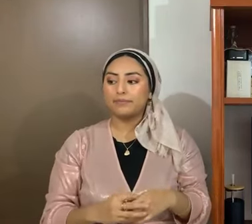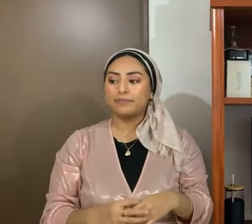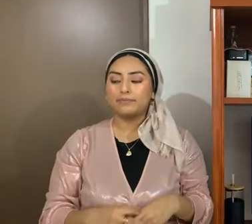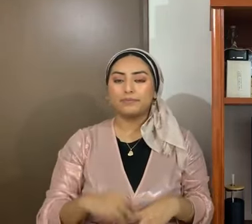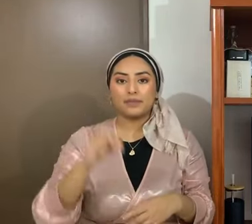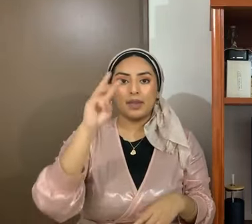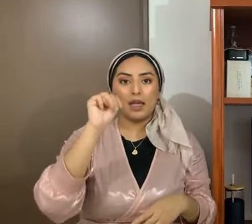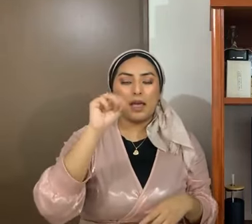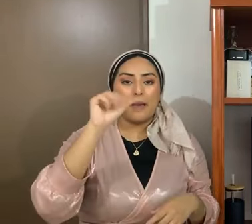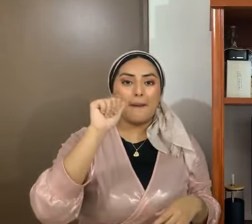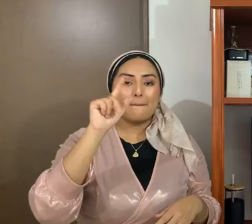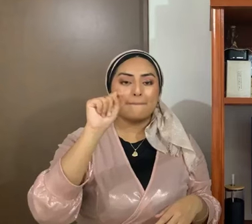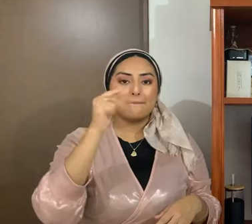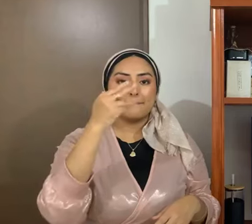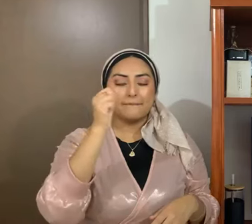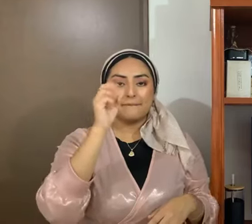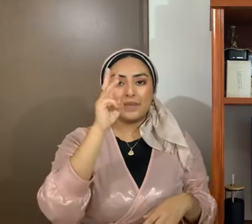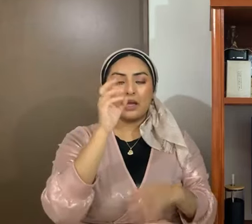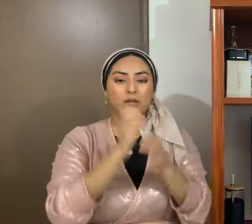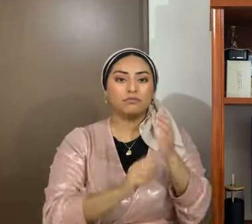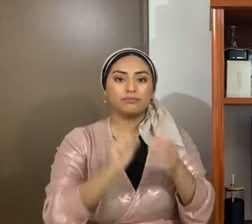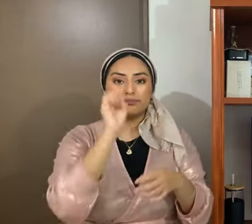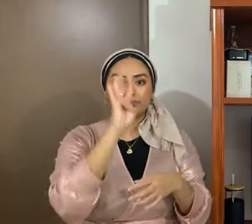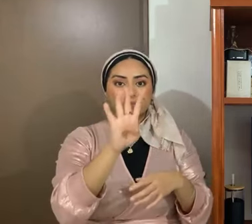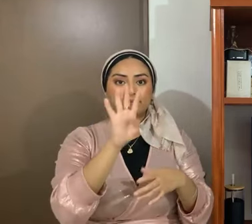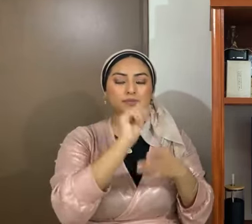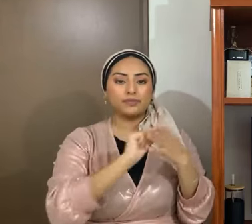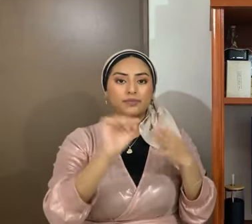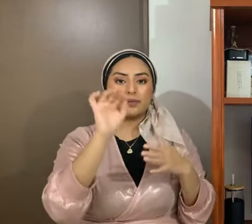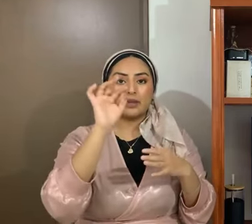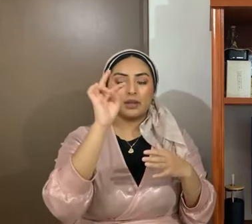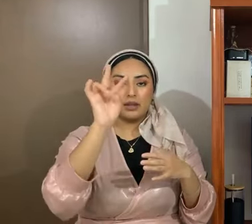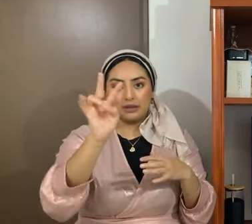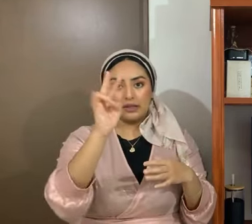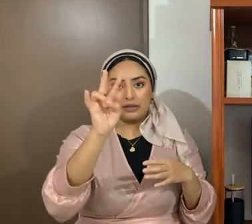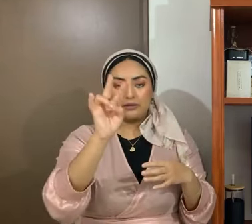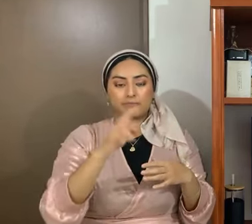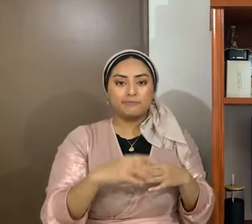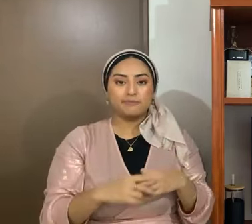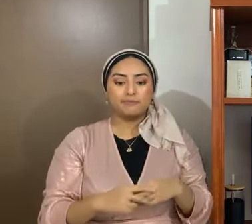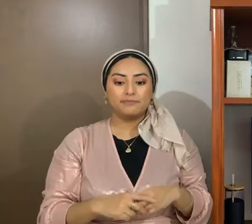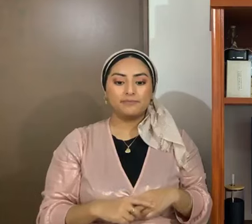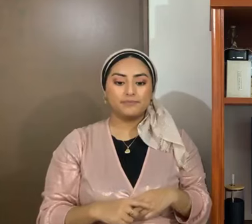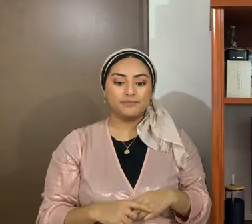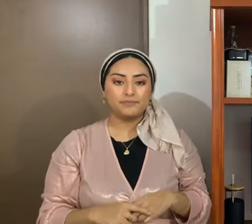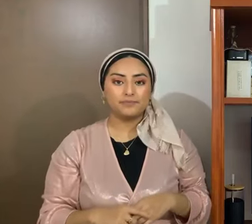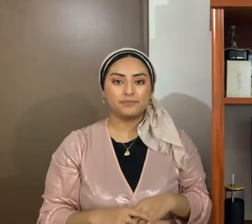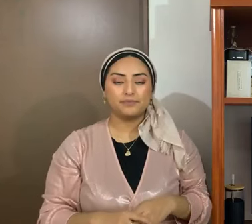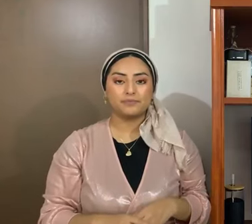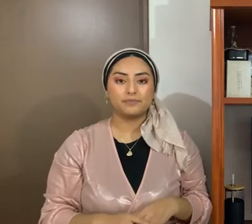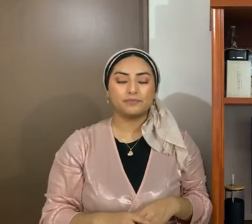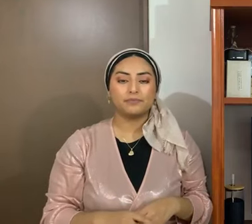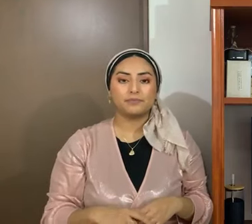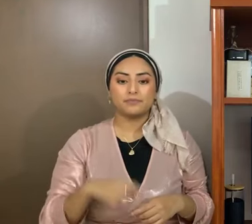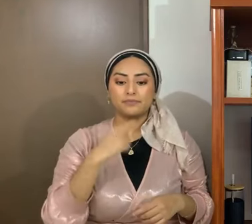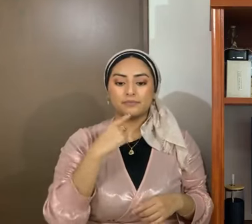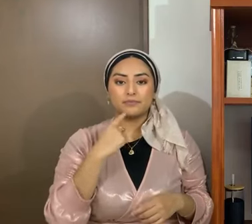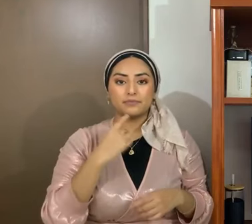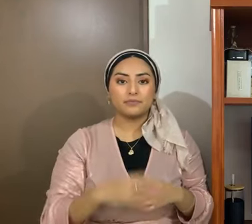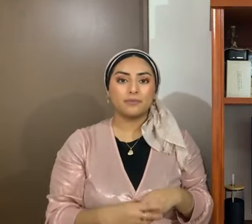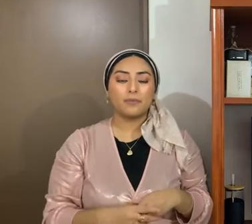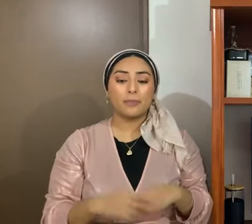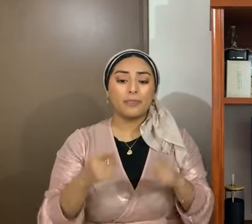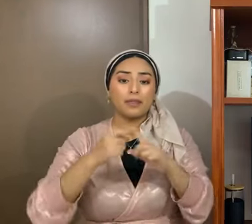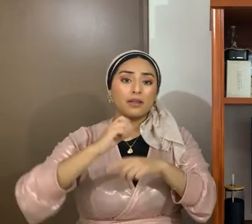Mateo 4, verso 7. Vamos para allá, verso 17, perdón. Mateo 4, verso 17. Dice: